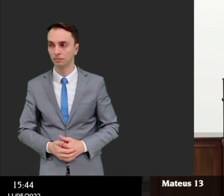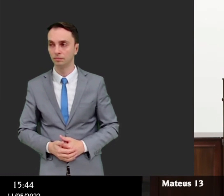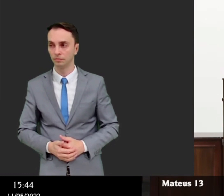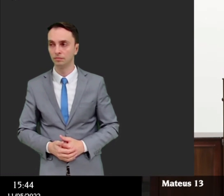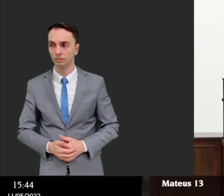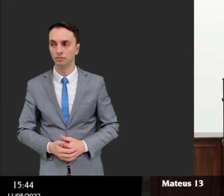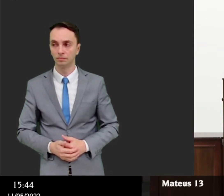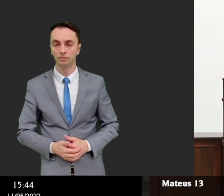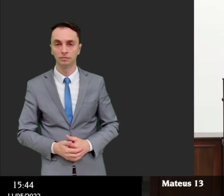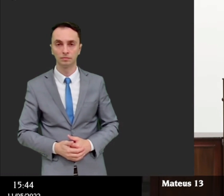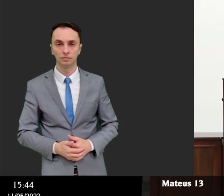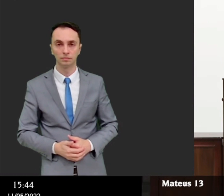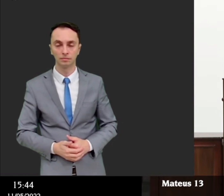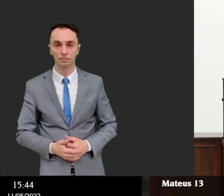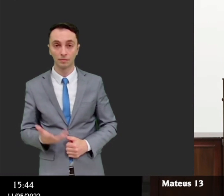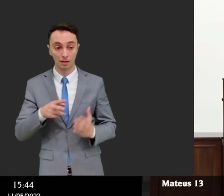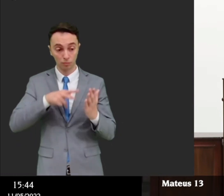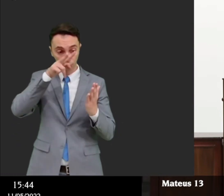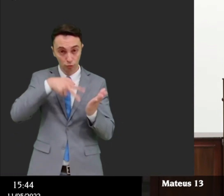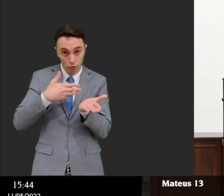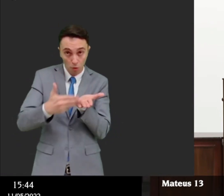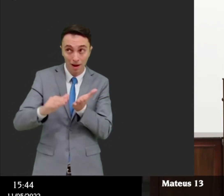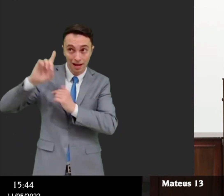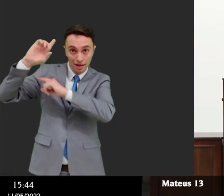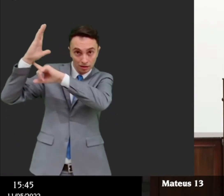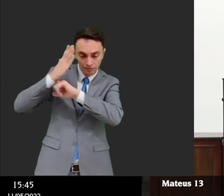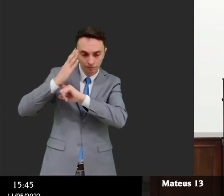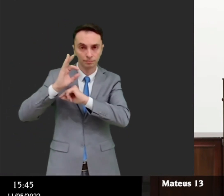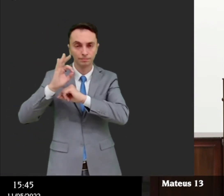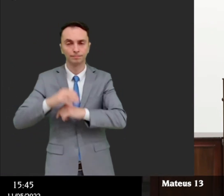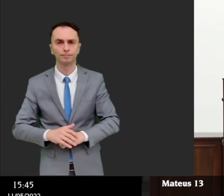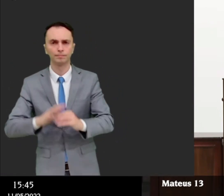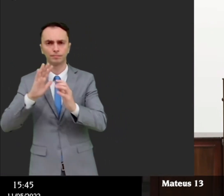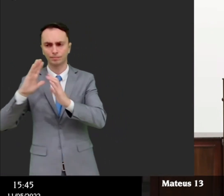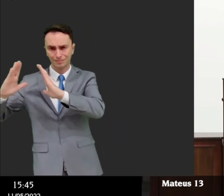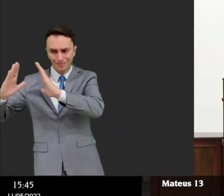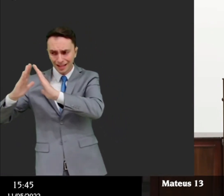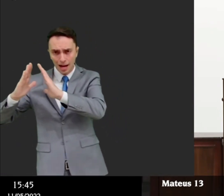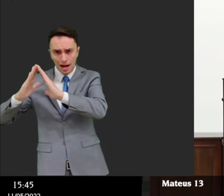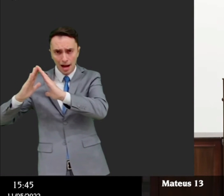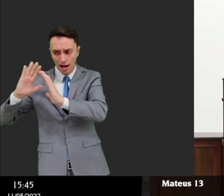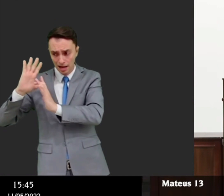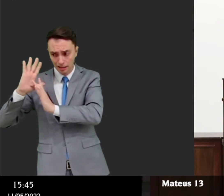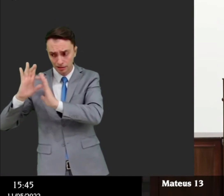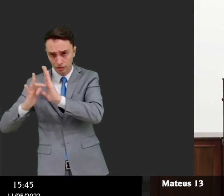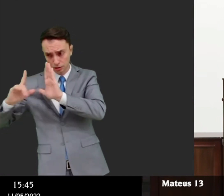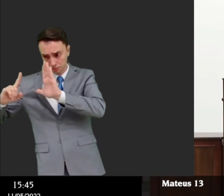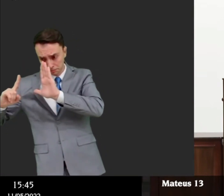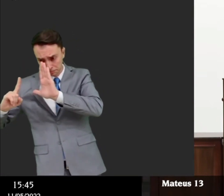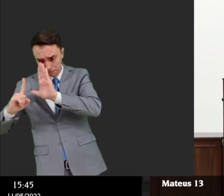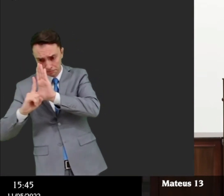Vamos iniciar a leitura com a ajuda de Deus. Tendo Jesus saído de casa, naquele dia